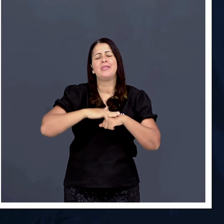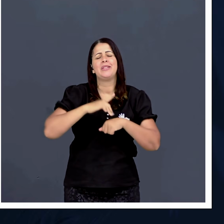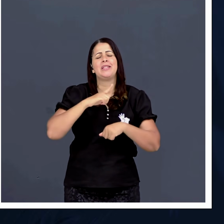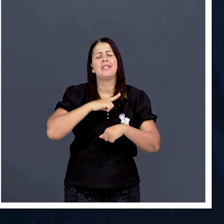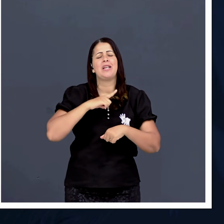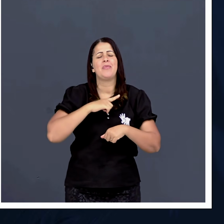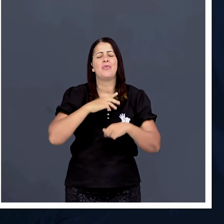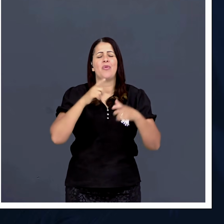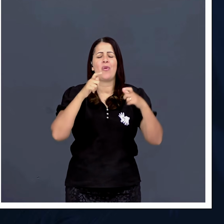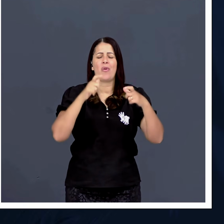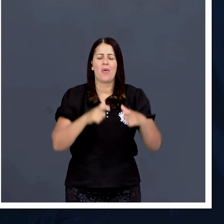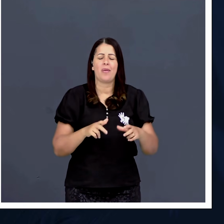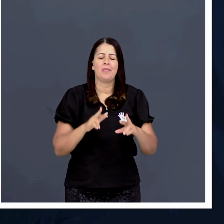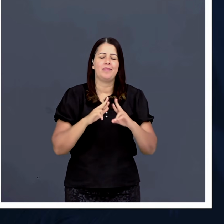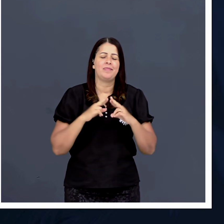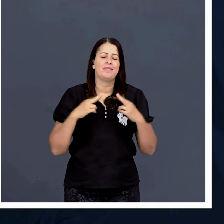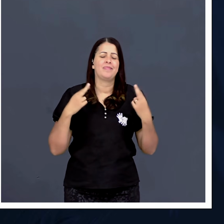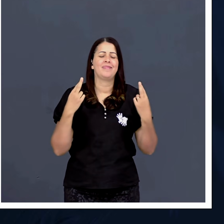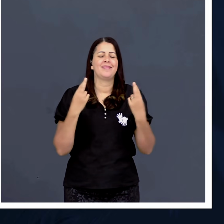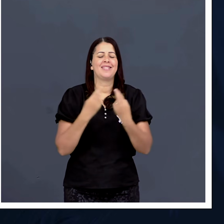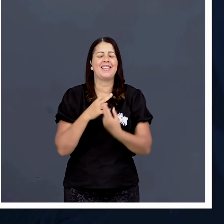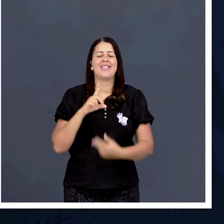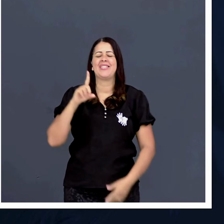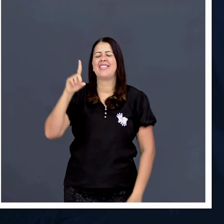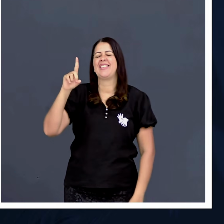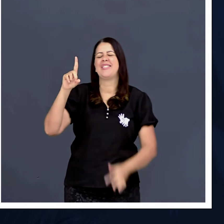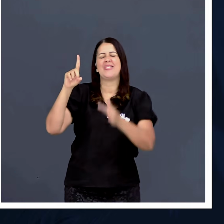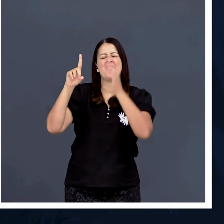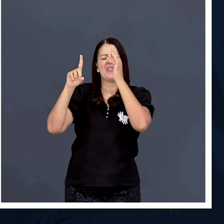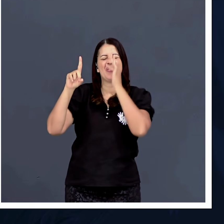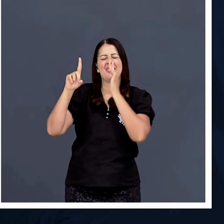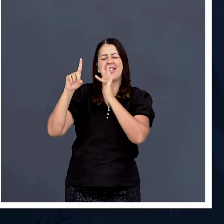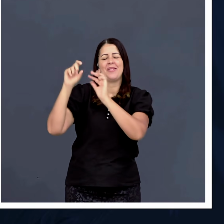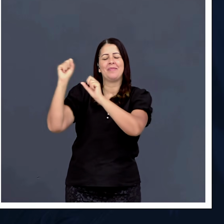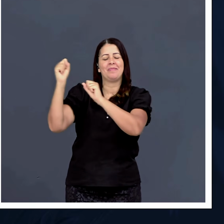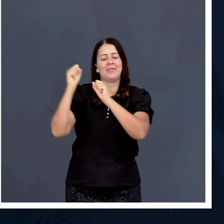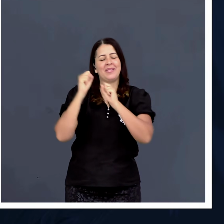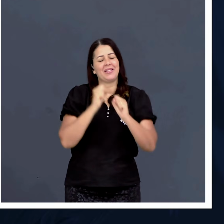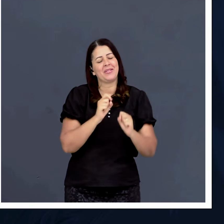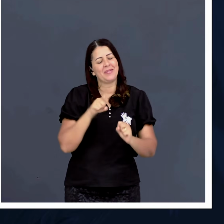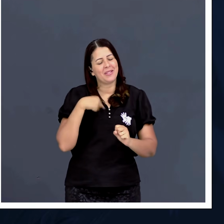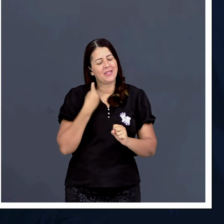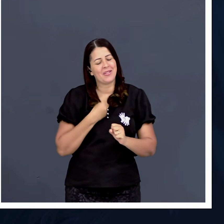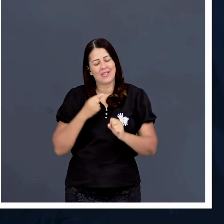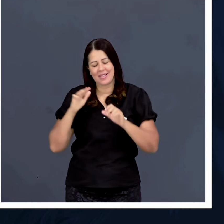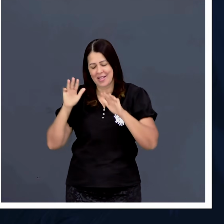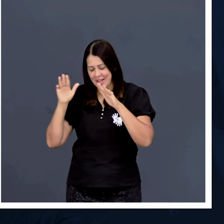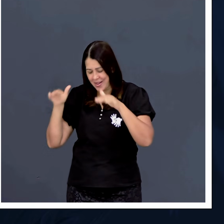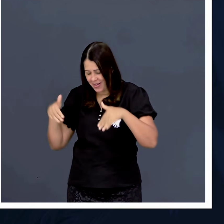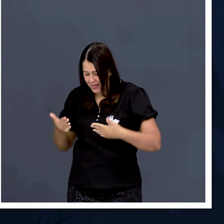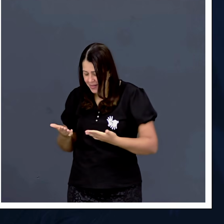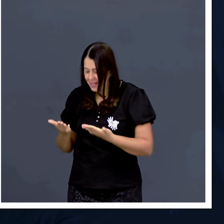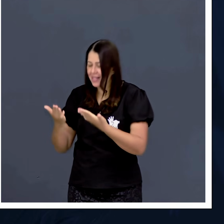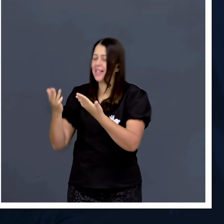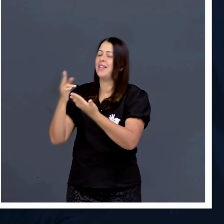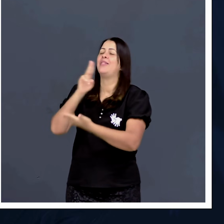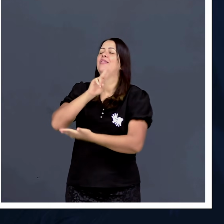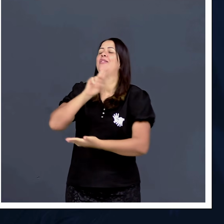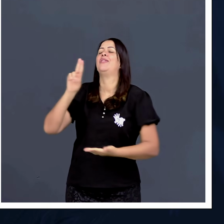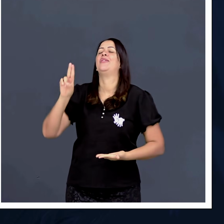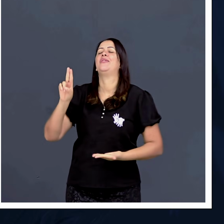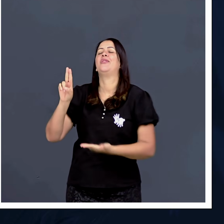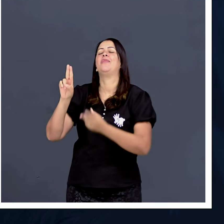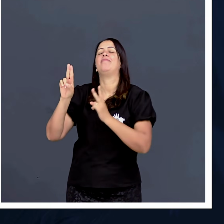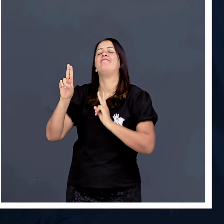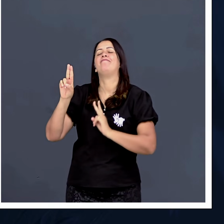para nos reunirmos e um Deus fiel e poderoso para adorarmos. Exaltamos o Teu nome em todo o